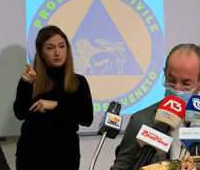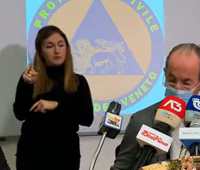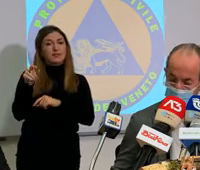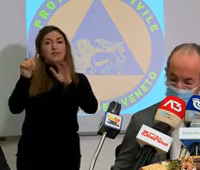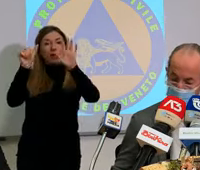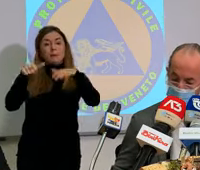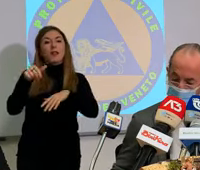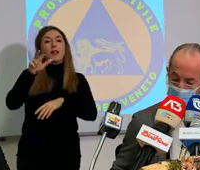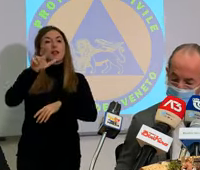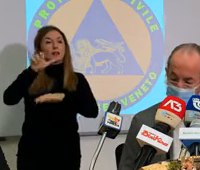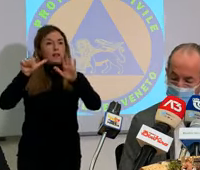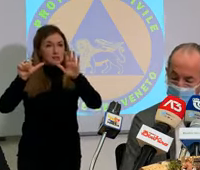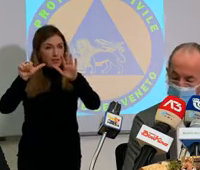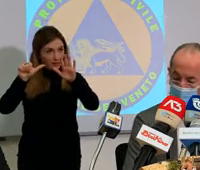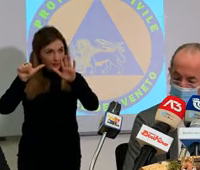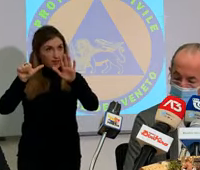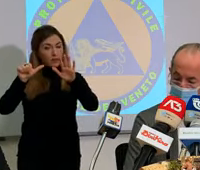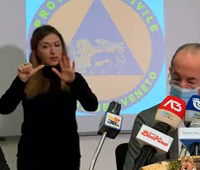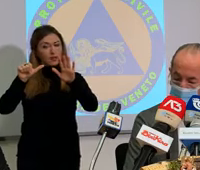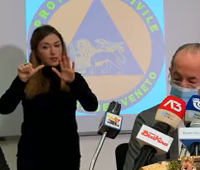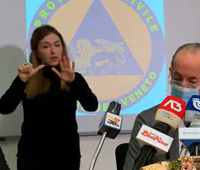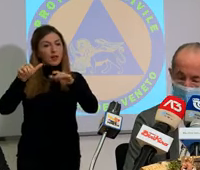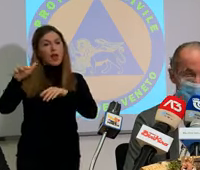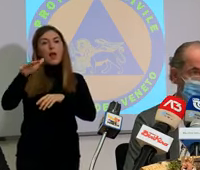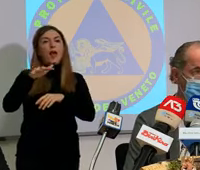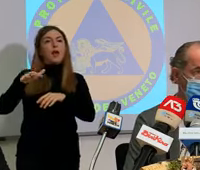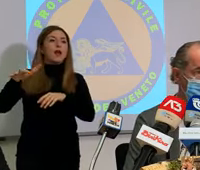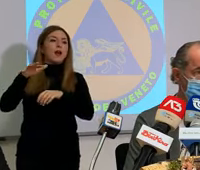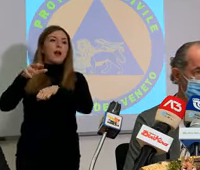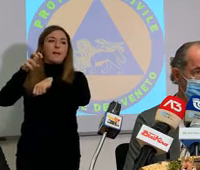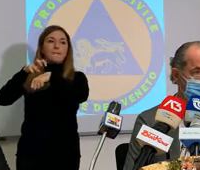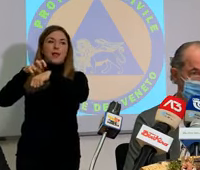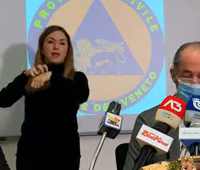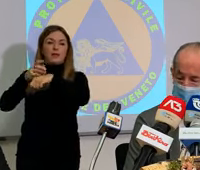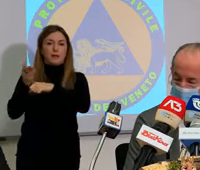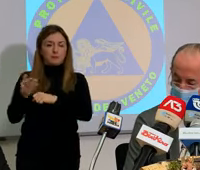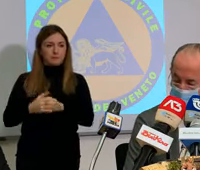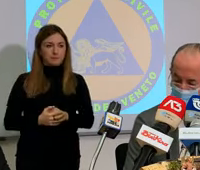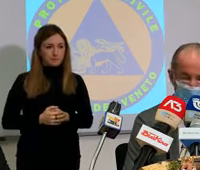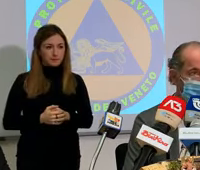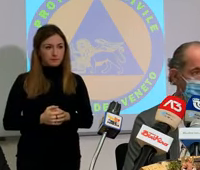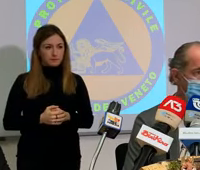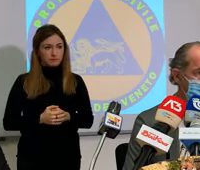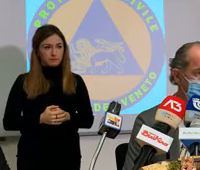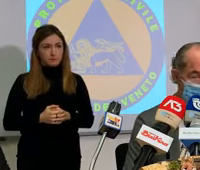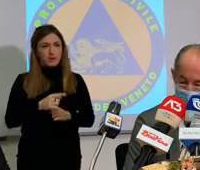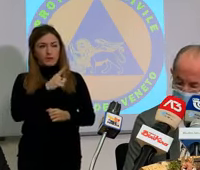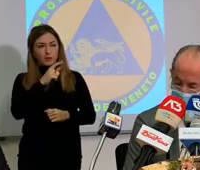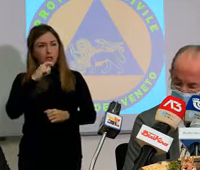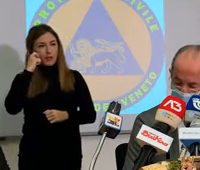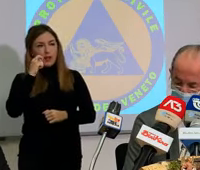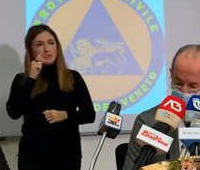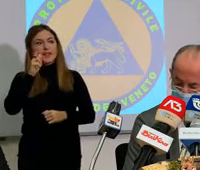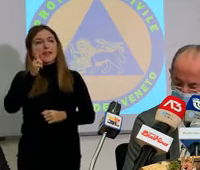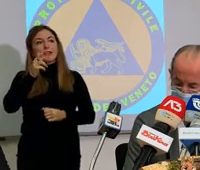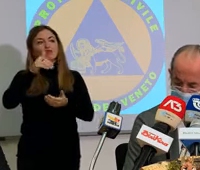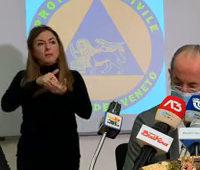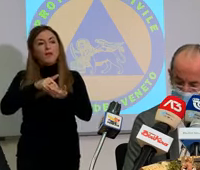6036 di area medica però voi interessa treni